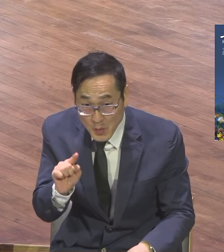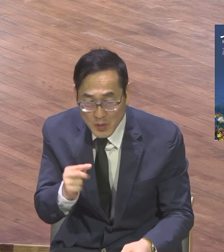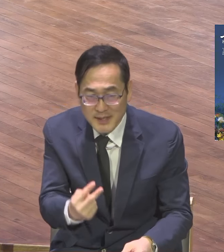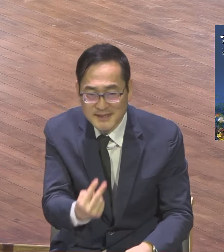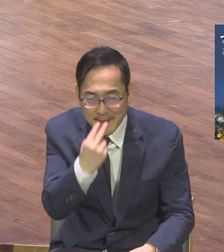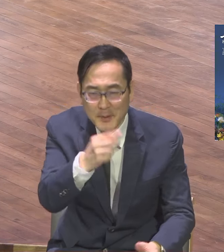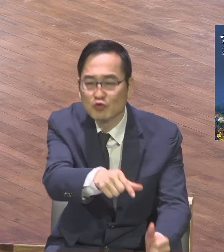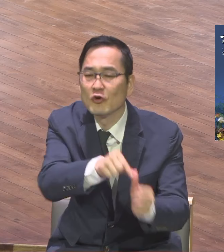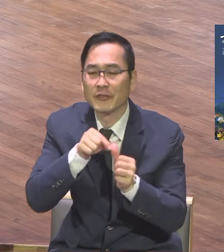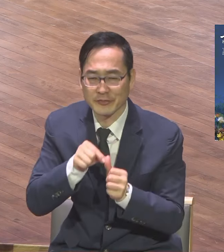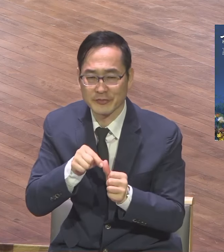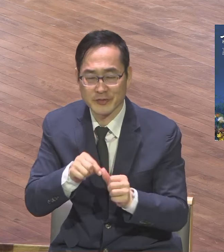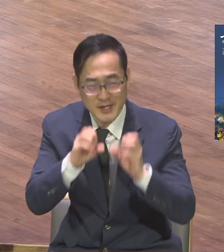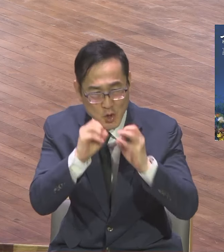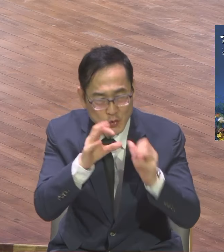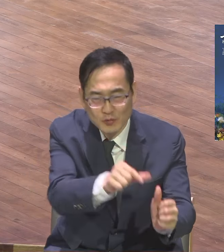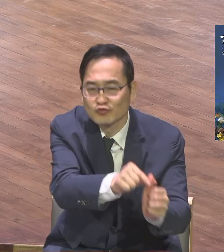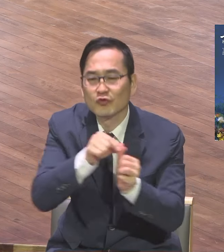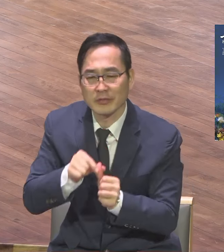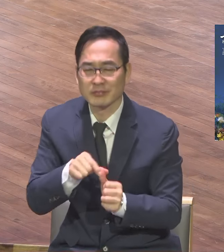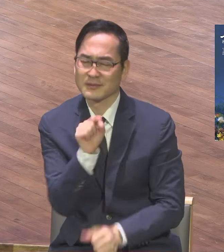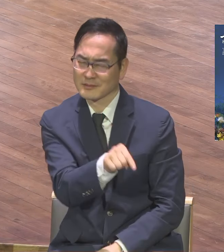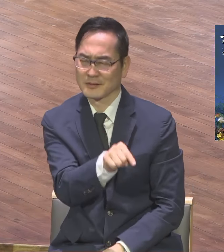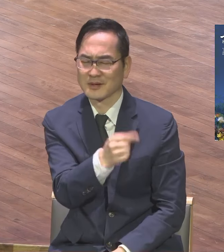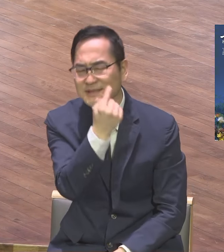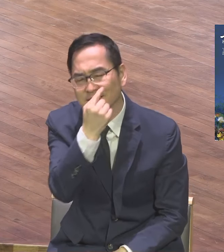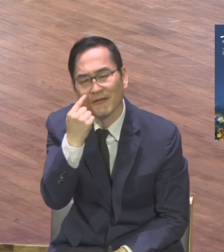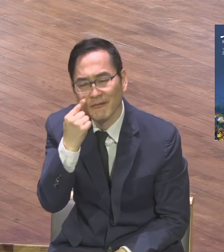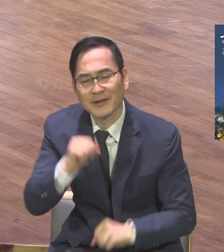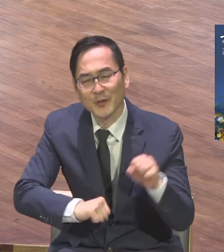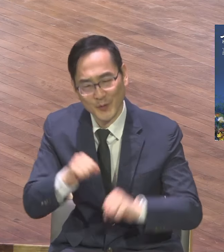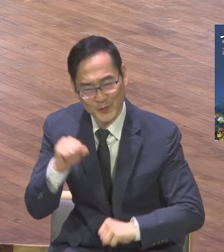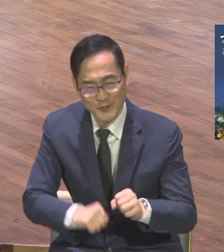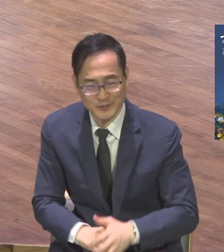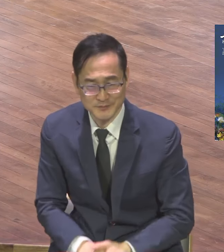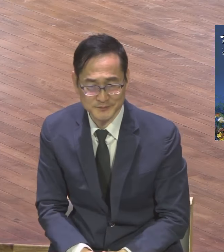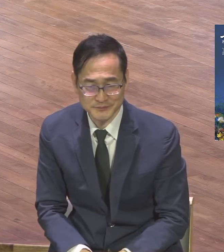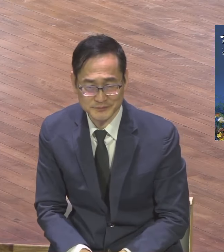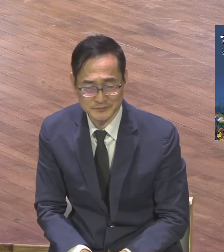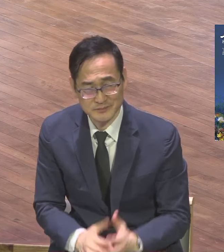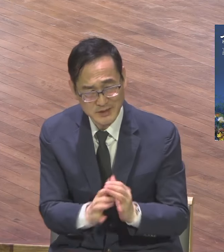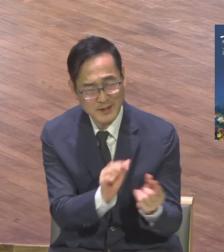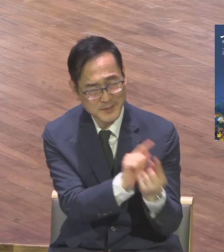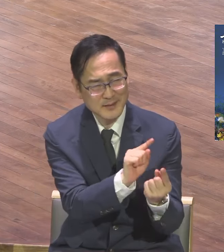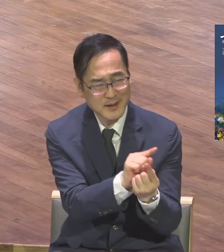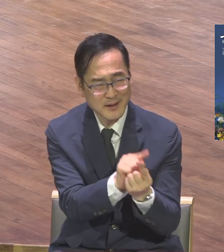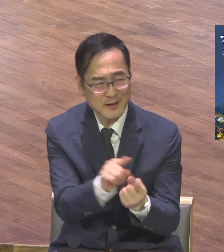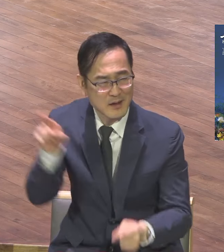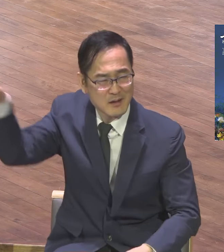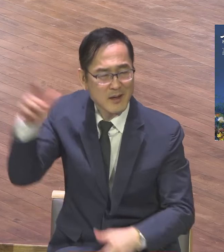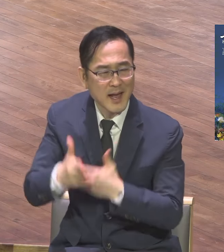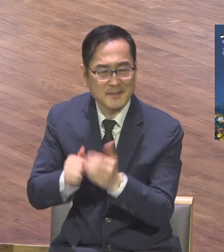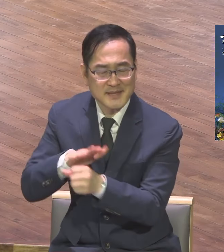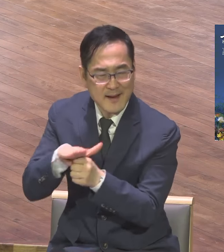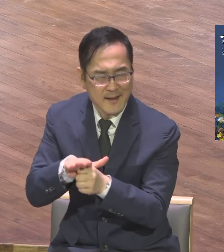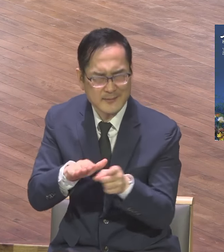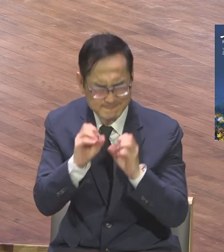아시겠어요? 생명구원의 삶을 살아요. 누구를 만나도 오늘 뉴스